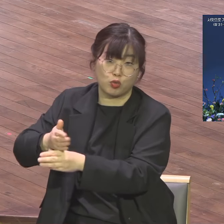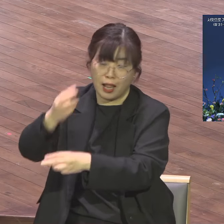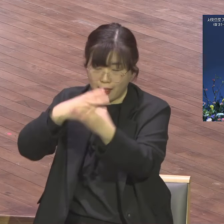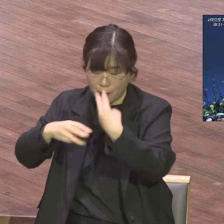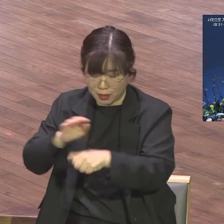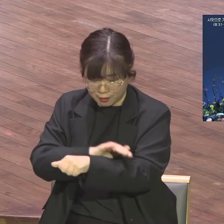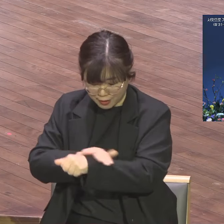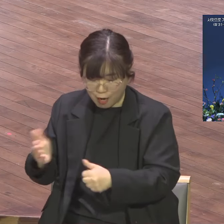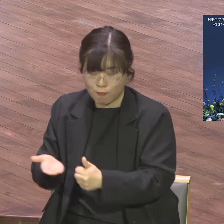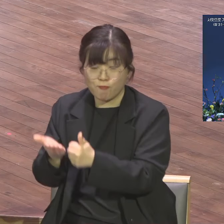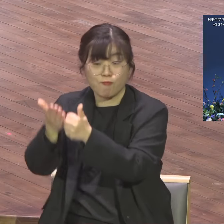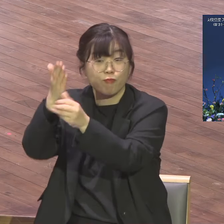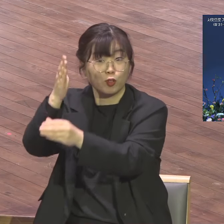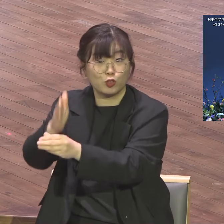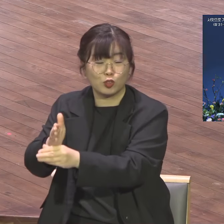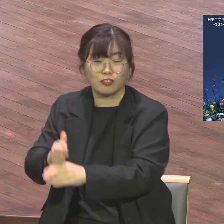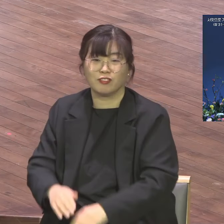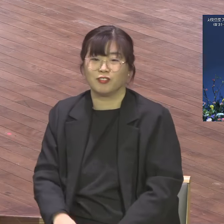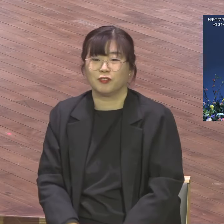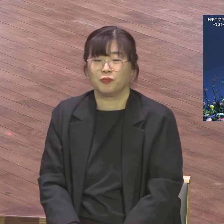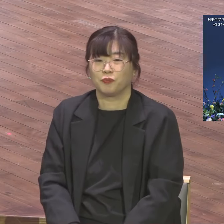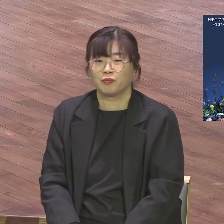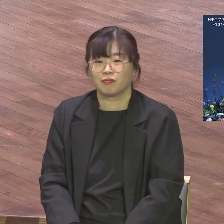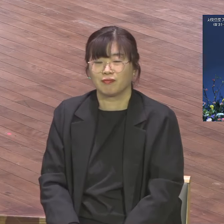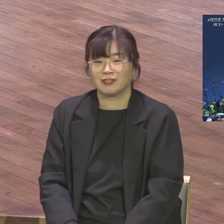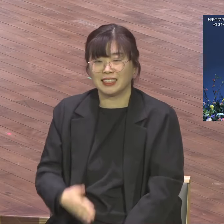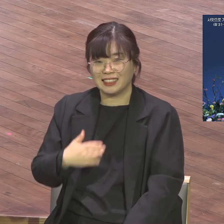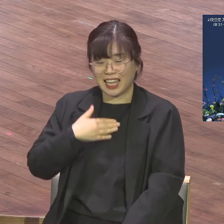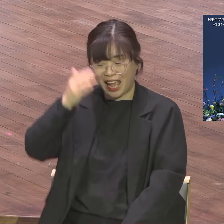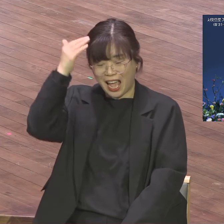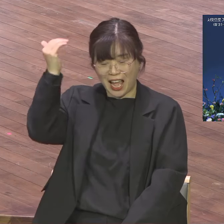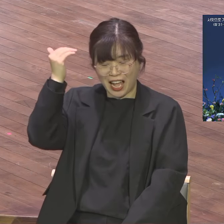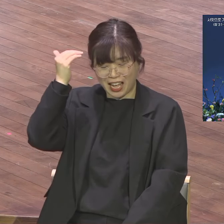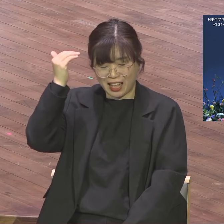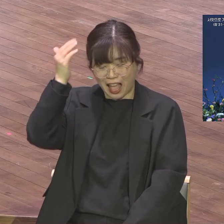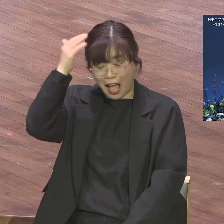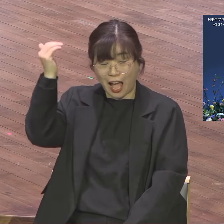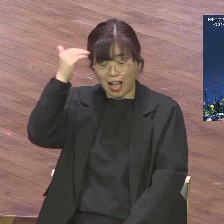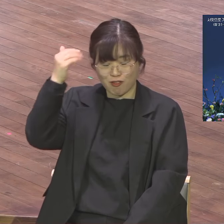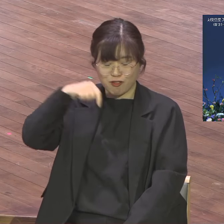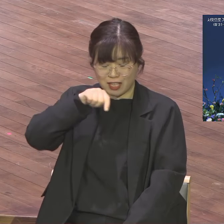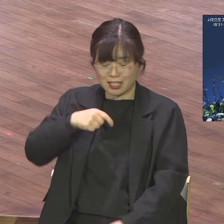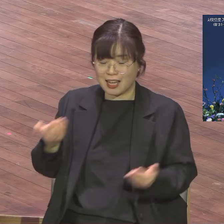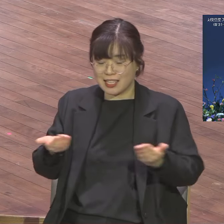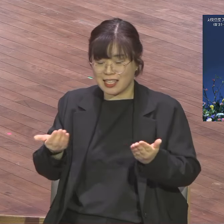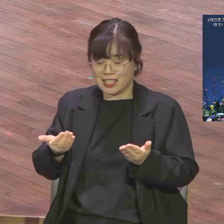자기 남은 인생을 선교현장에 와서 응? 올인하는 겁니다.